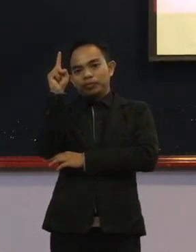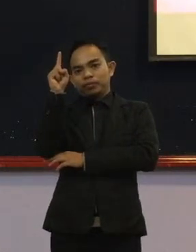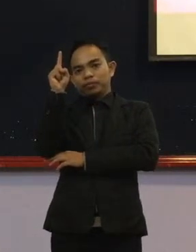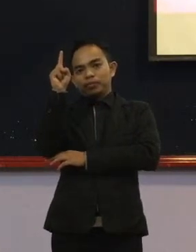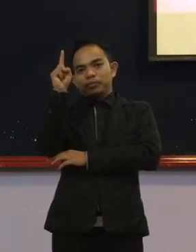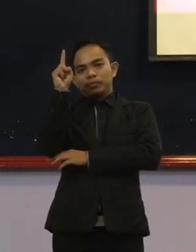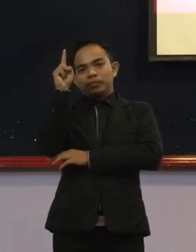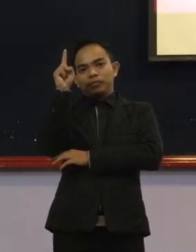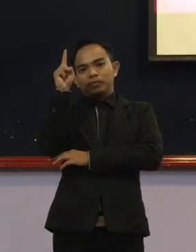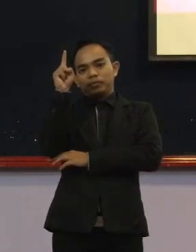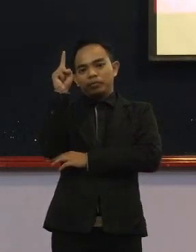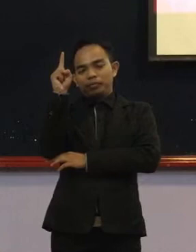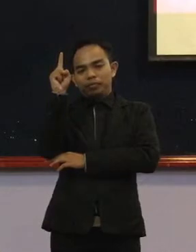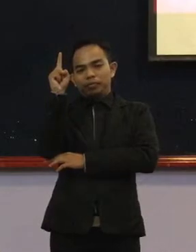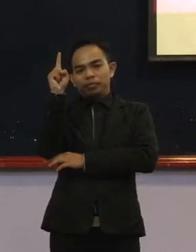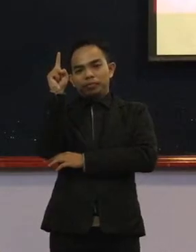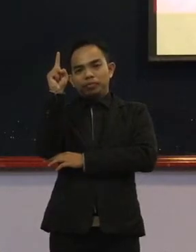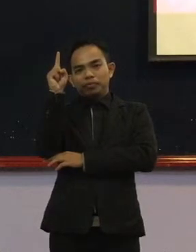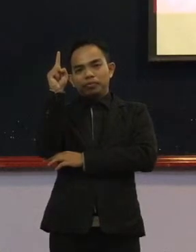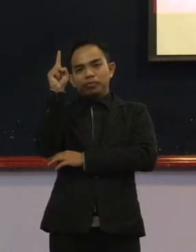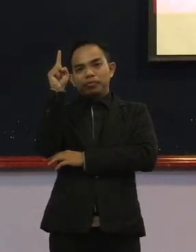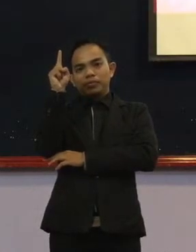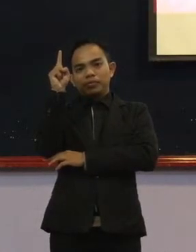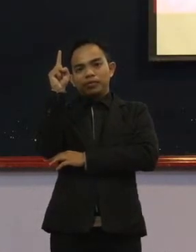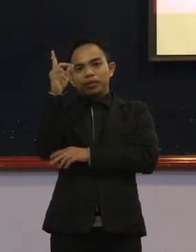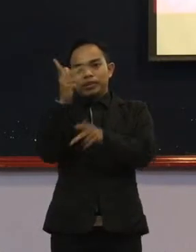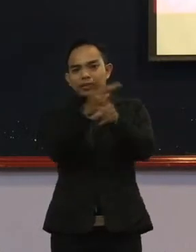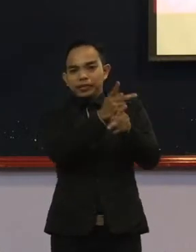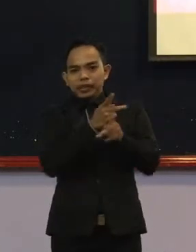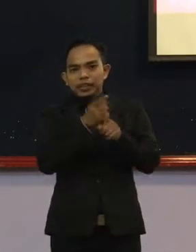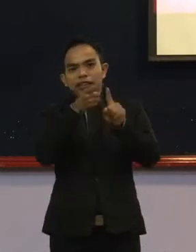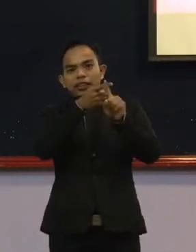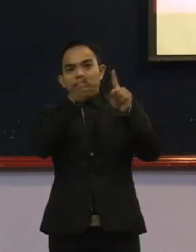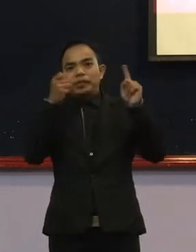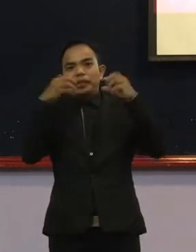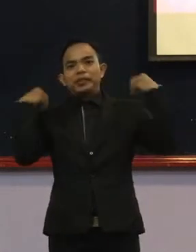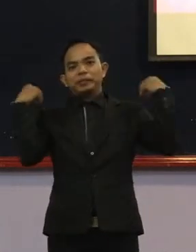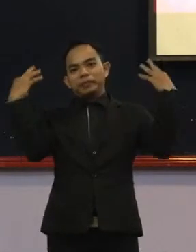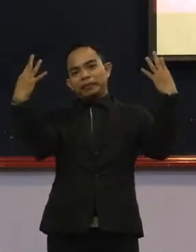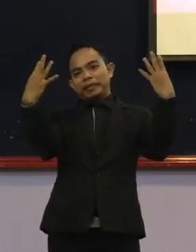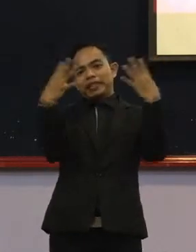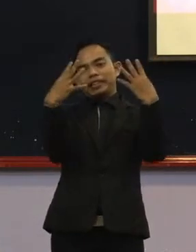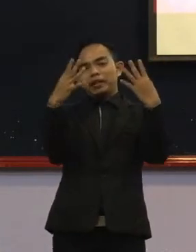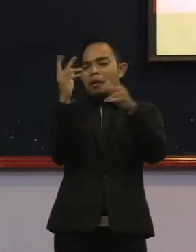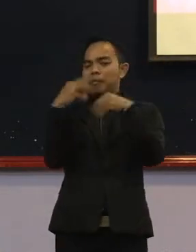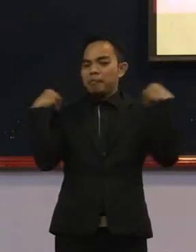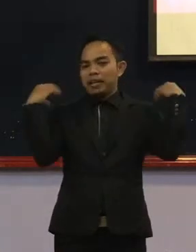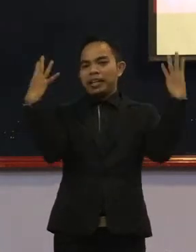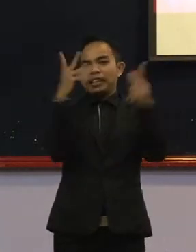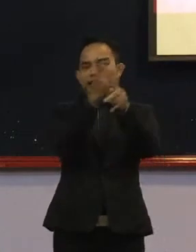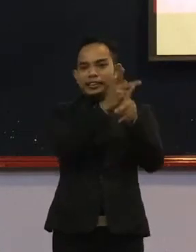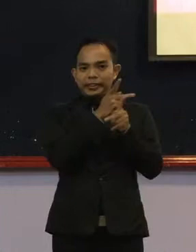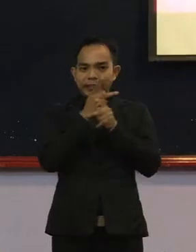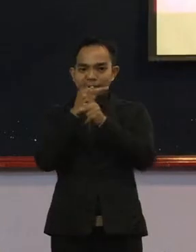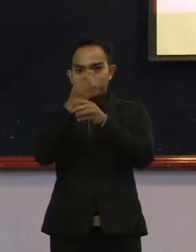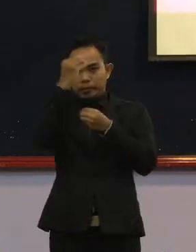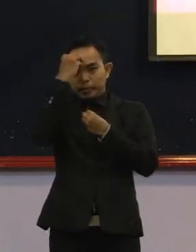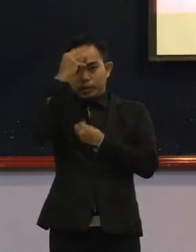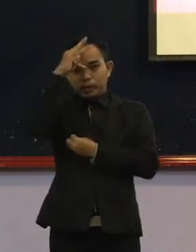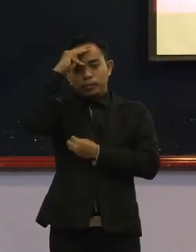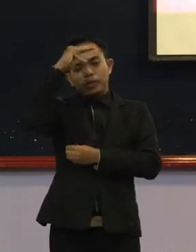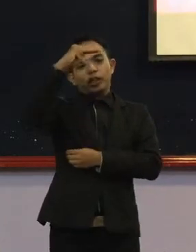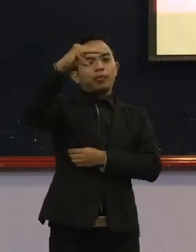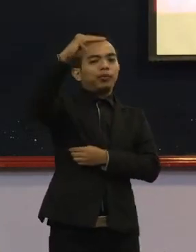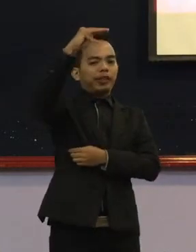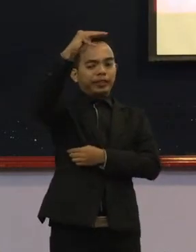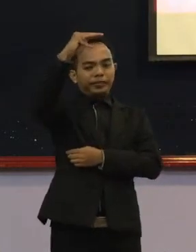مطهرة بأيدي سفرة كرام بررة قتل